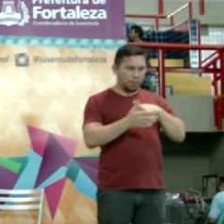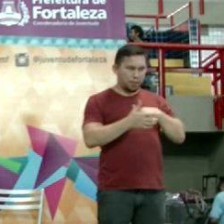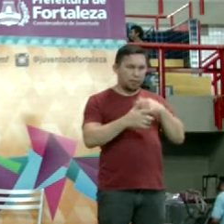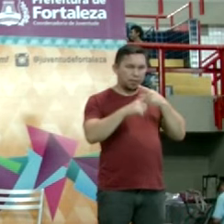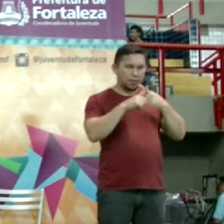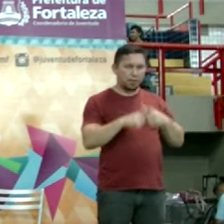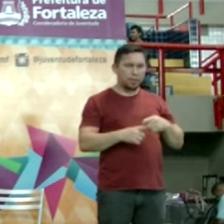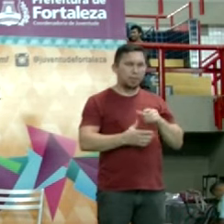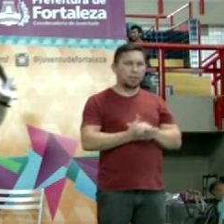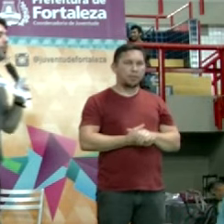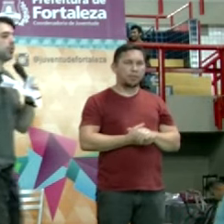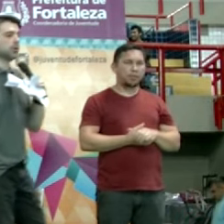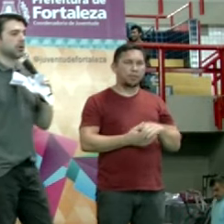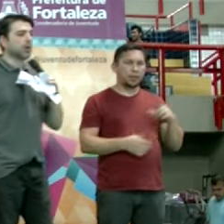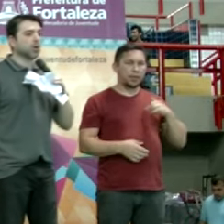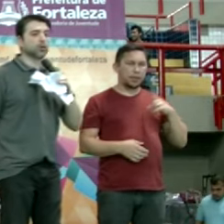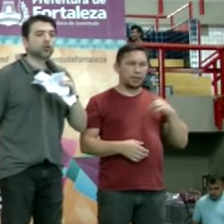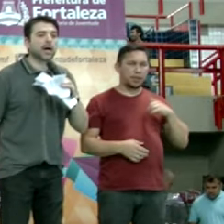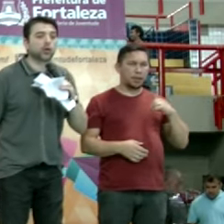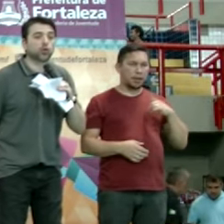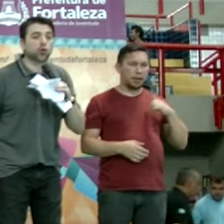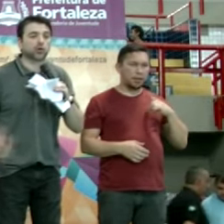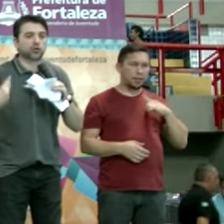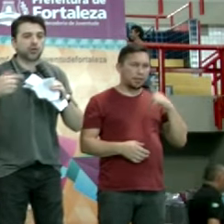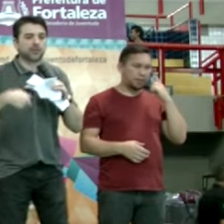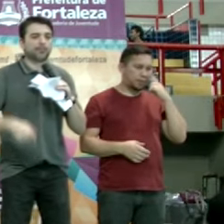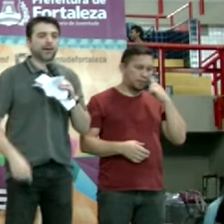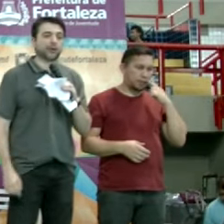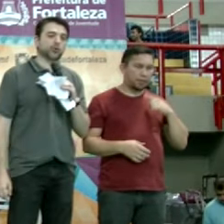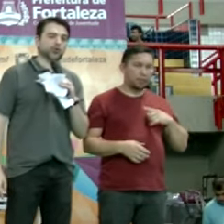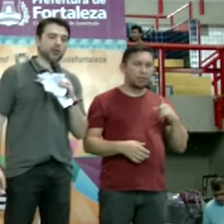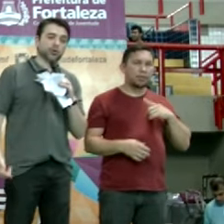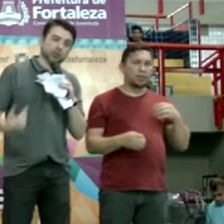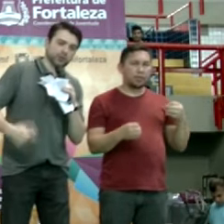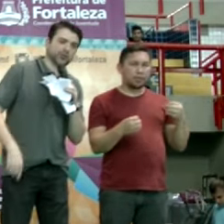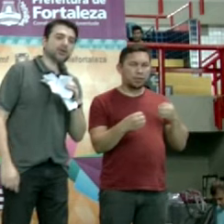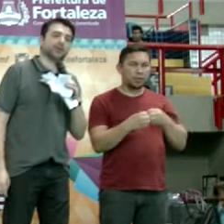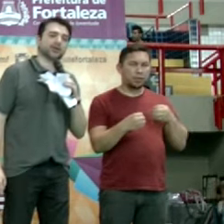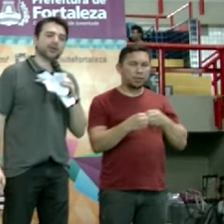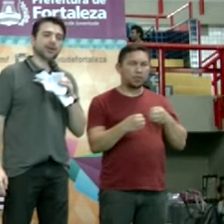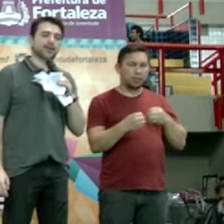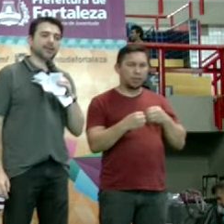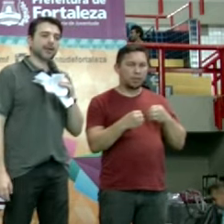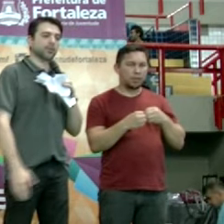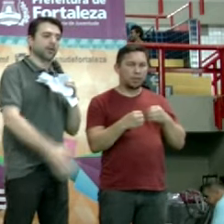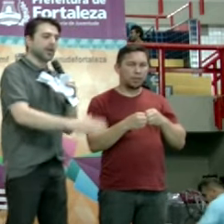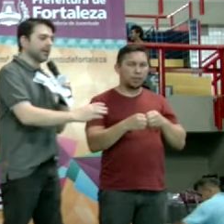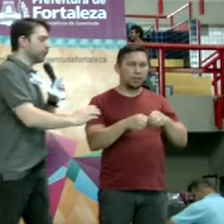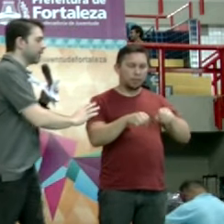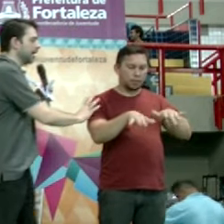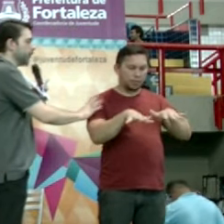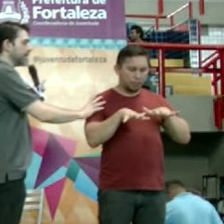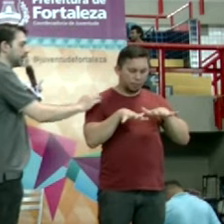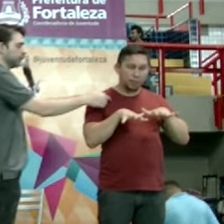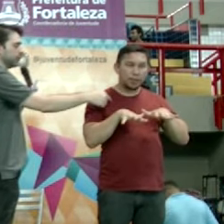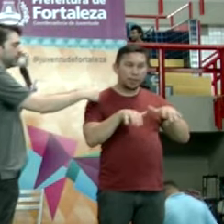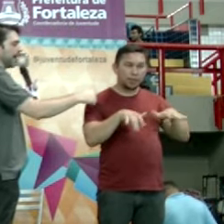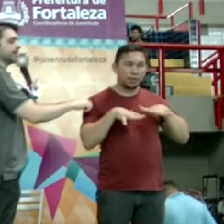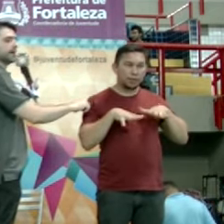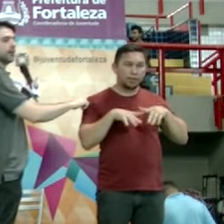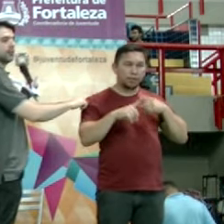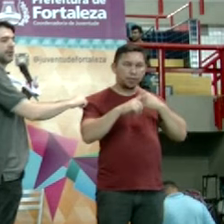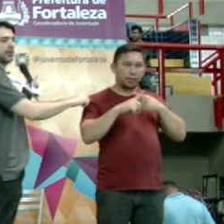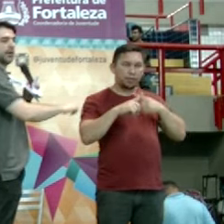nunca notou, meu amigo, na beira do campo, quando o jogador do outro time está perto do torcedor do outro time, exemplo, tem um jogador aqui